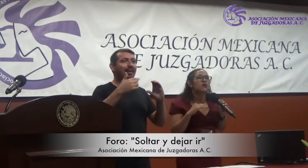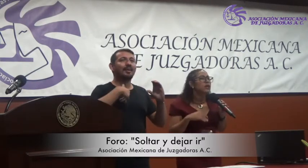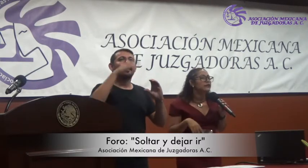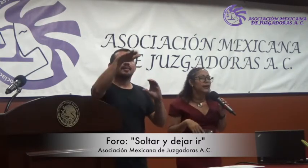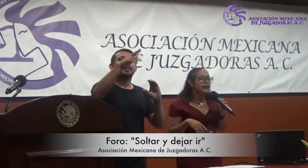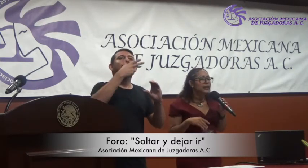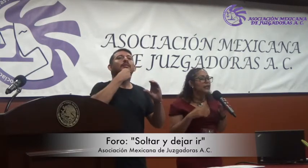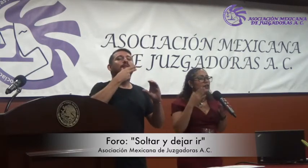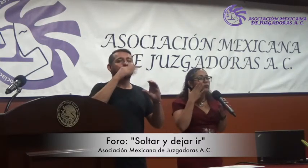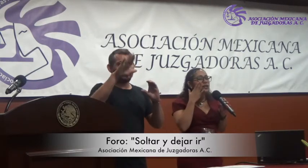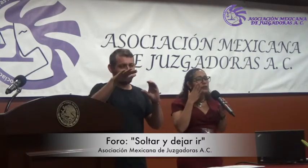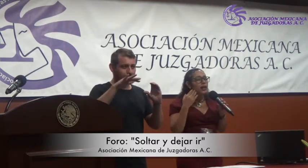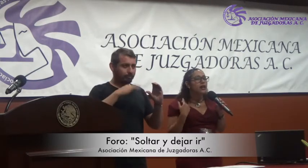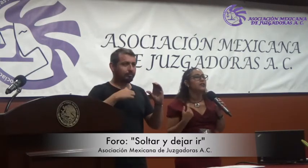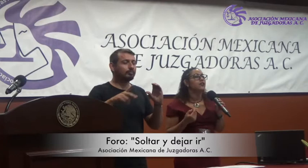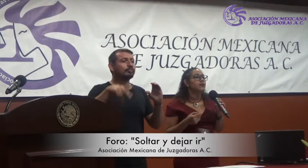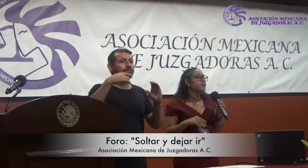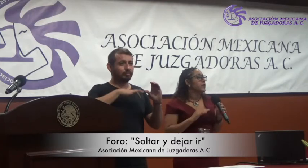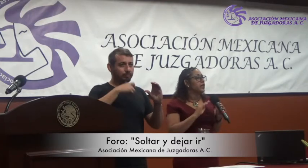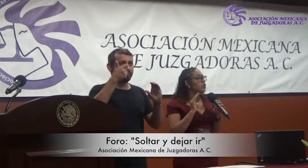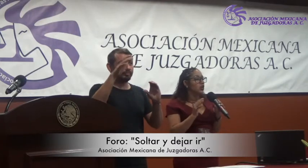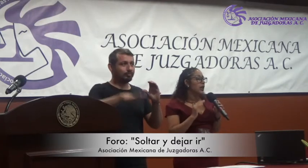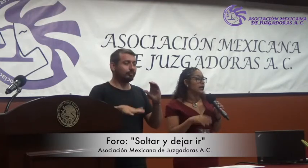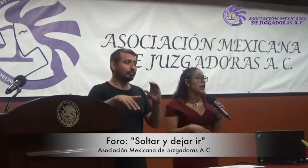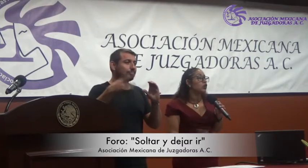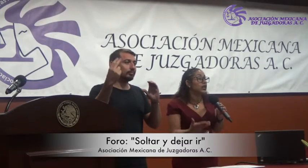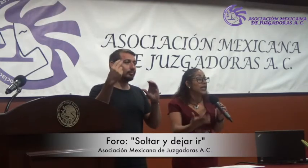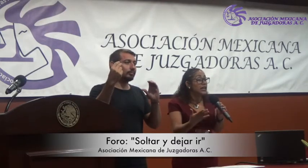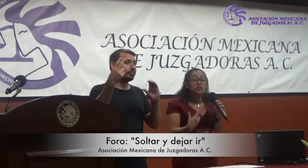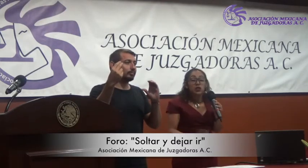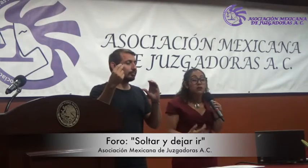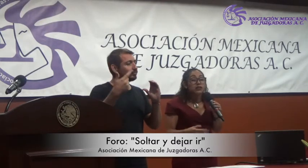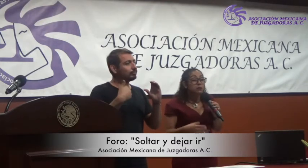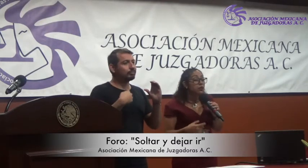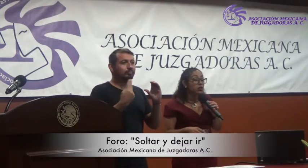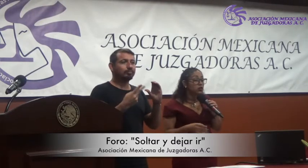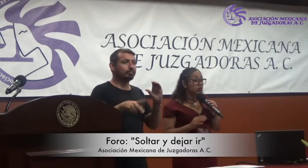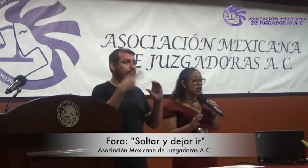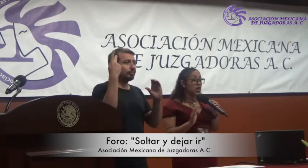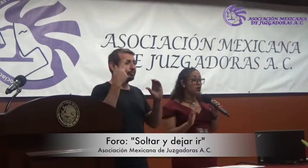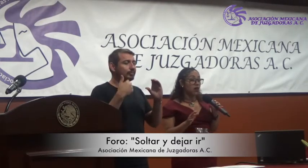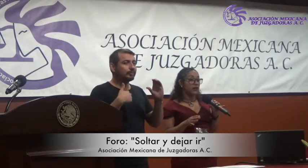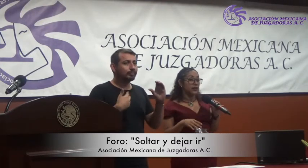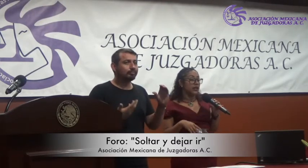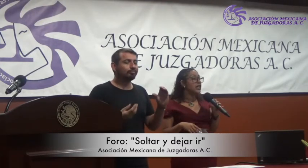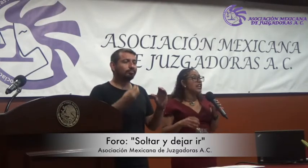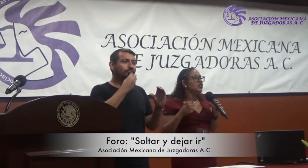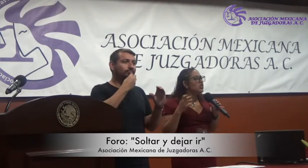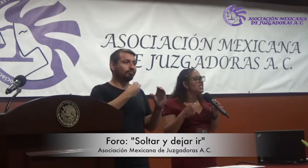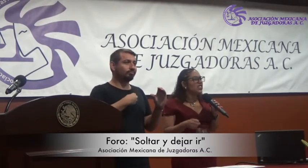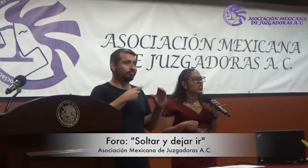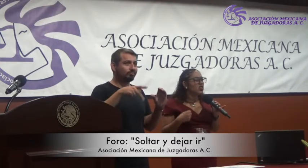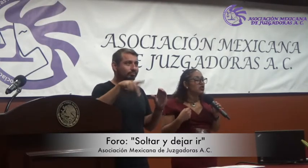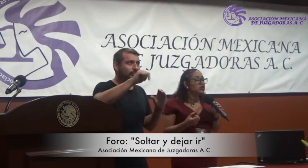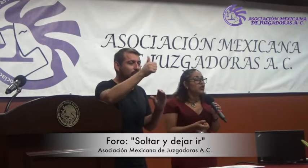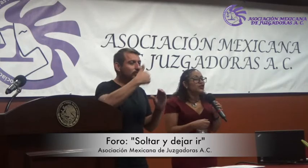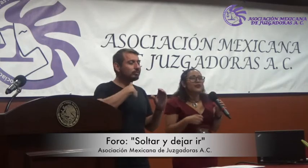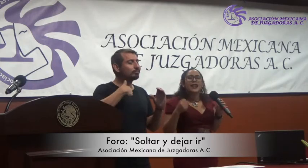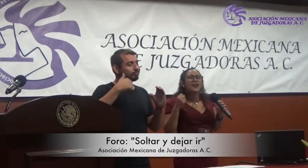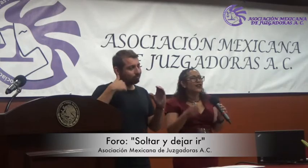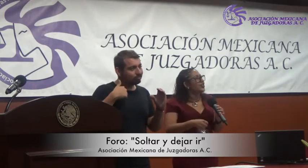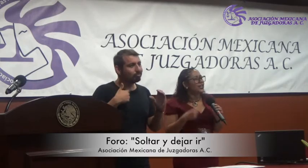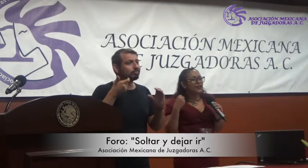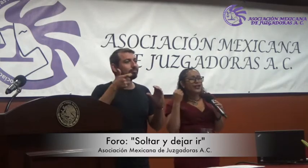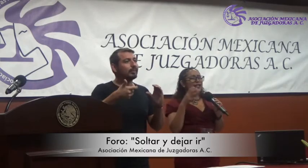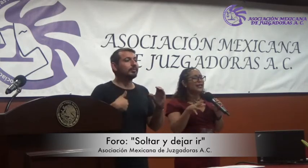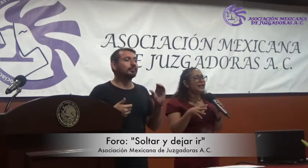lo dejara más bajito, más barato. Y no, ya le urgía y si no ibas rápido con tu dinero ya le iba a vender. Tú hiciste todo tu esfuerzo y